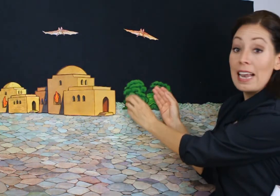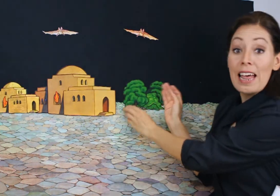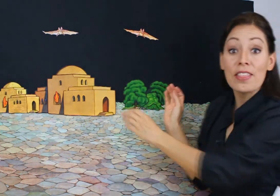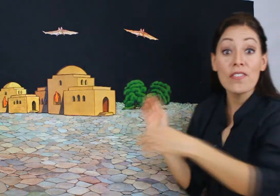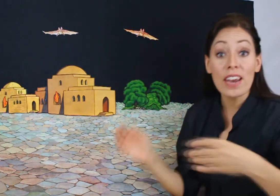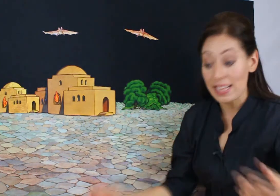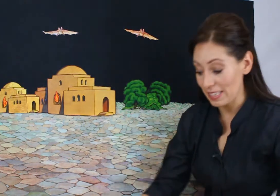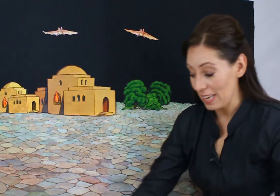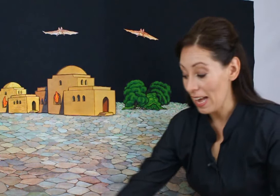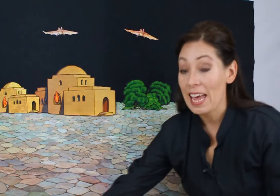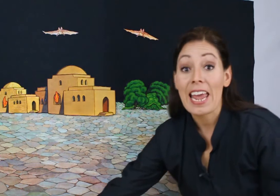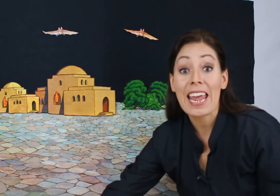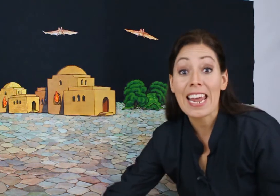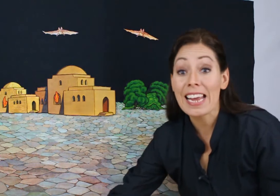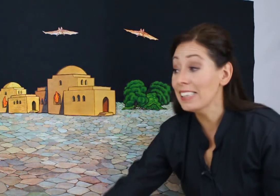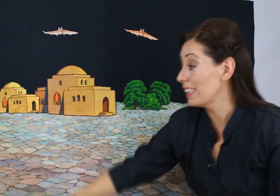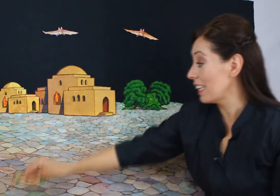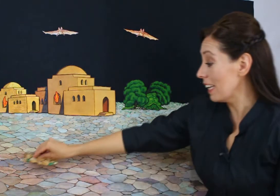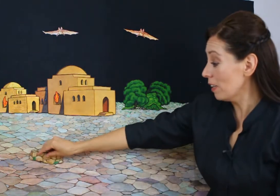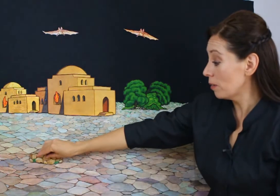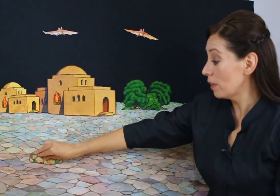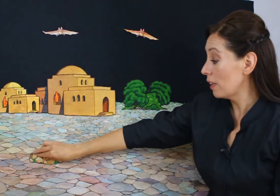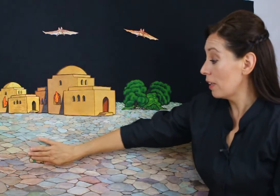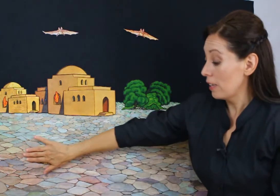la diferencia entre